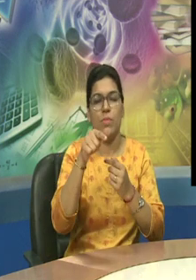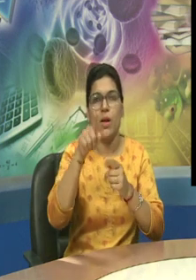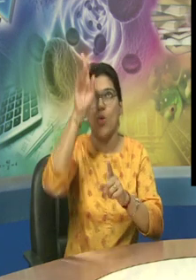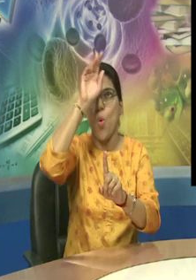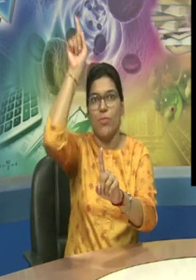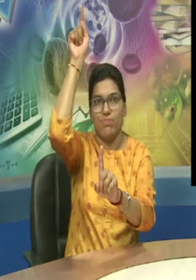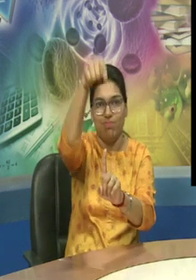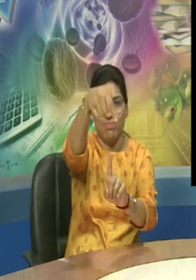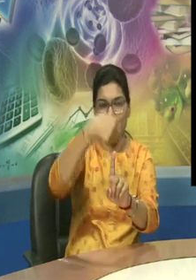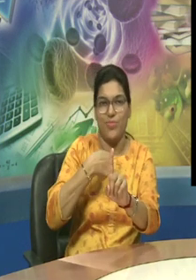निराकार